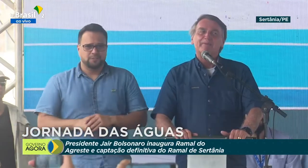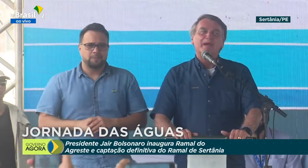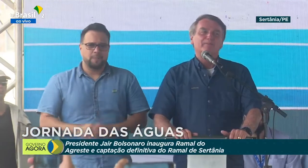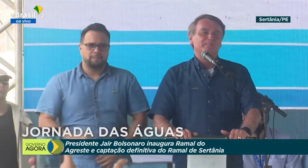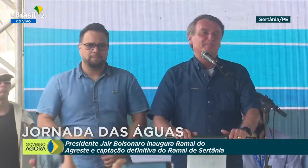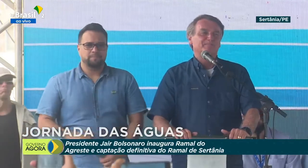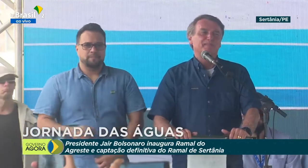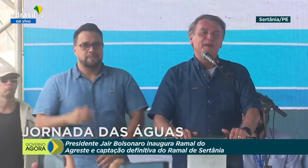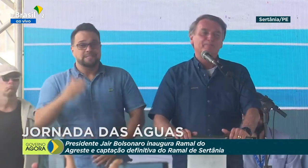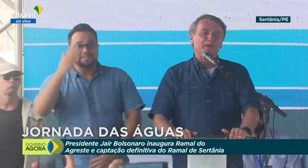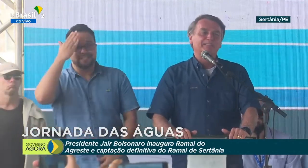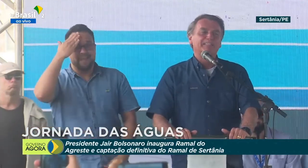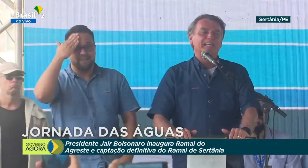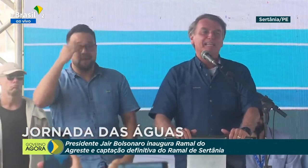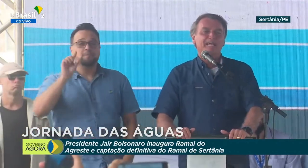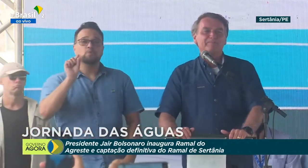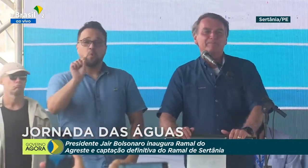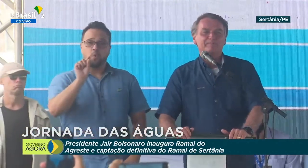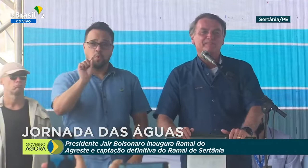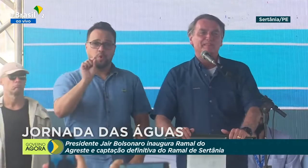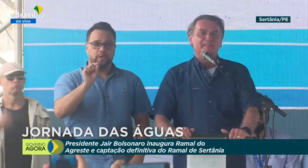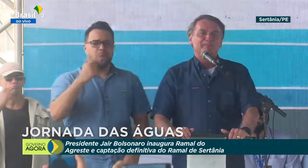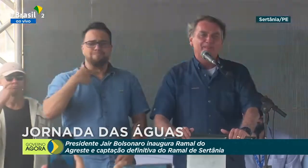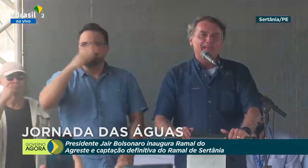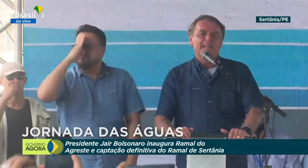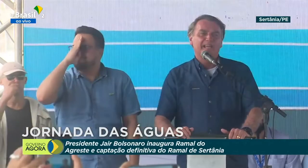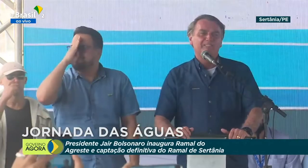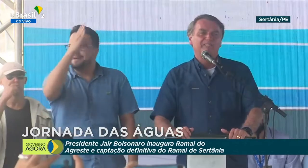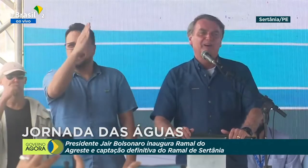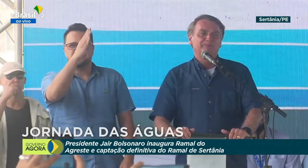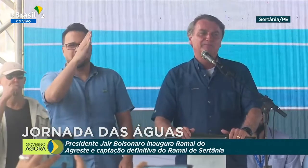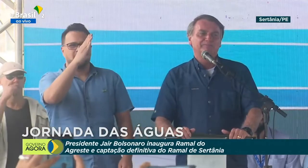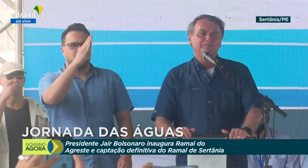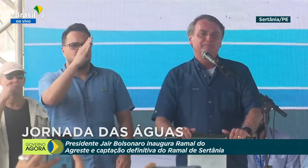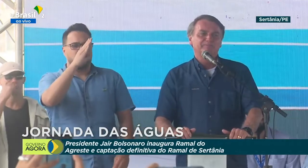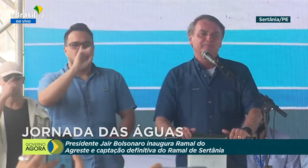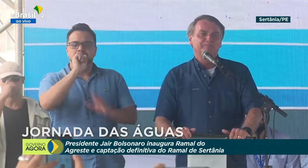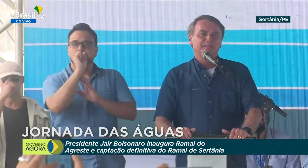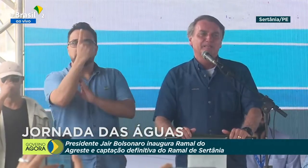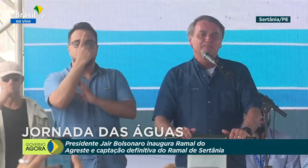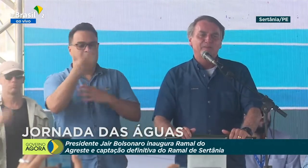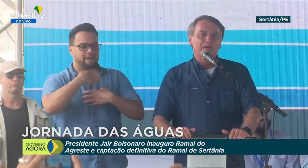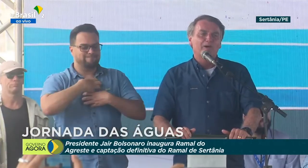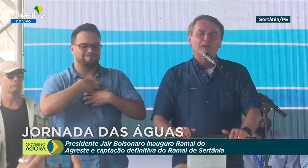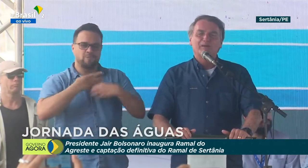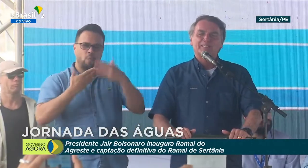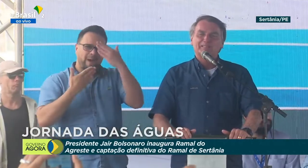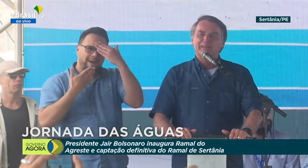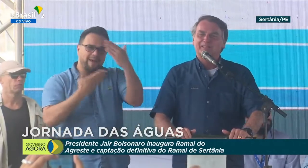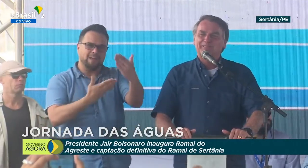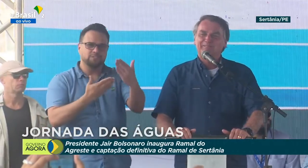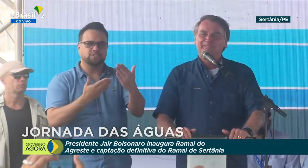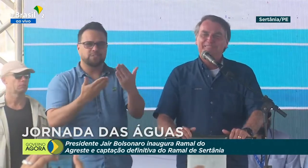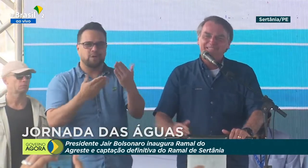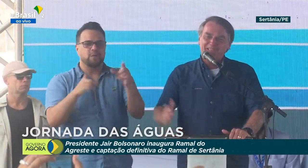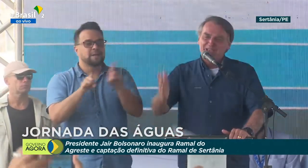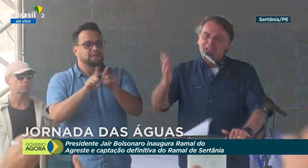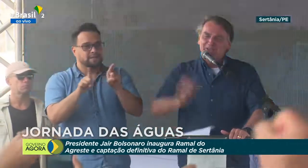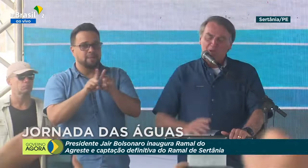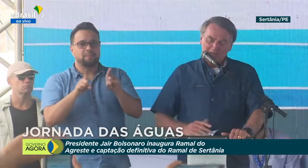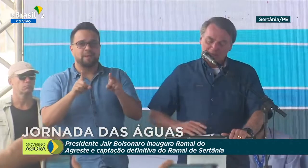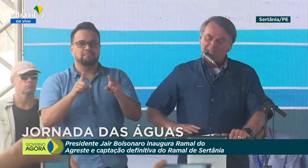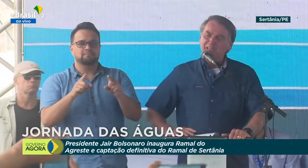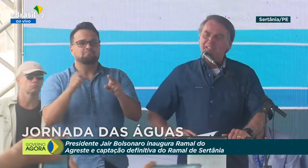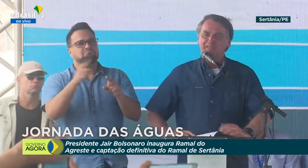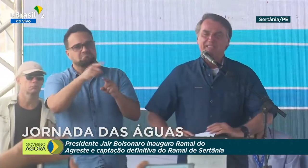Mas sabemos que na ponta da linha vem a gratidão. Vem o reconhecimento,